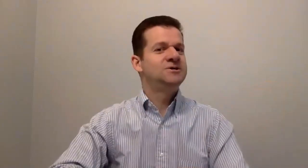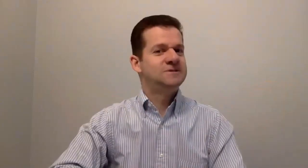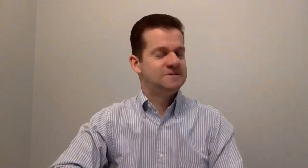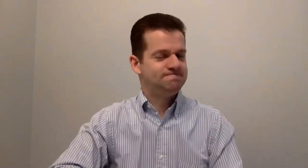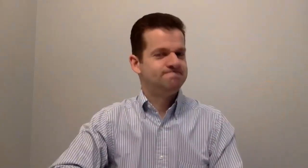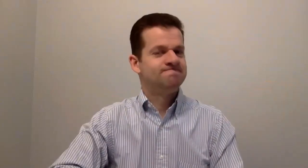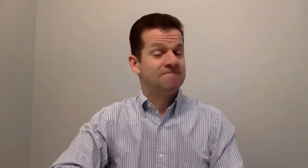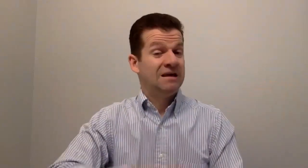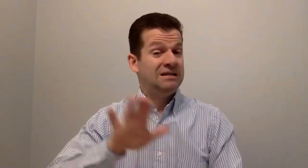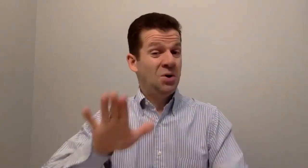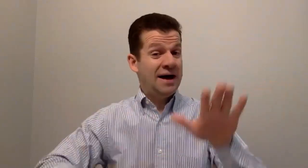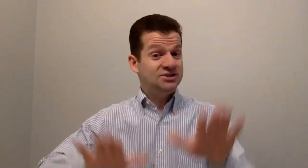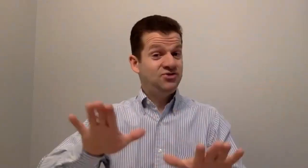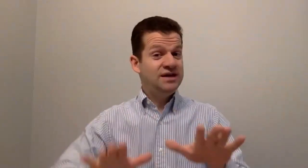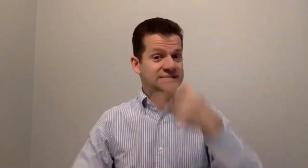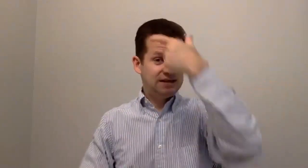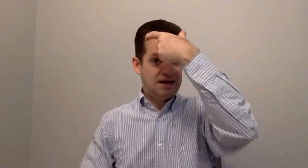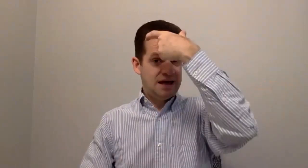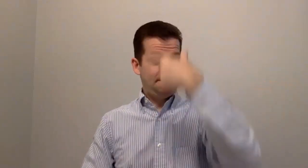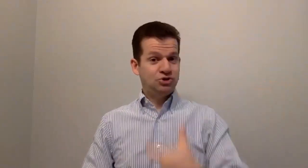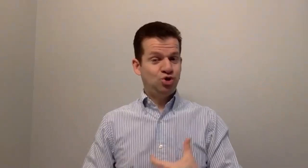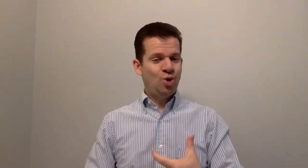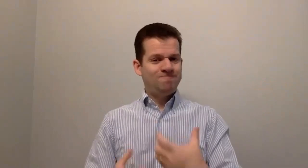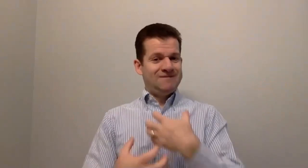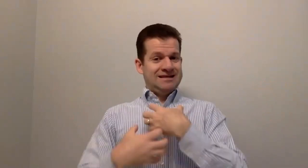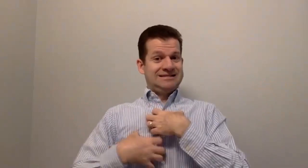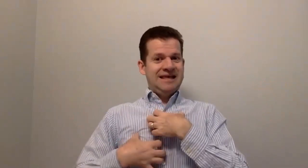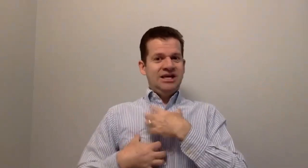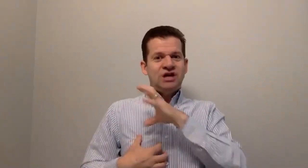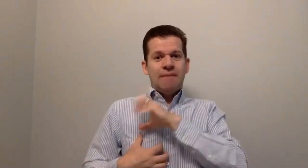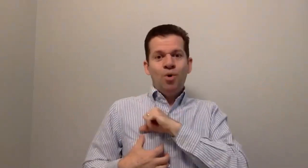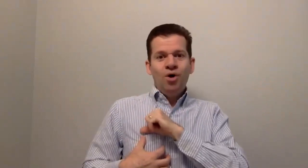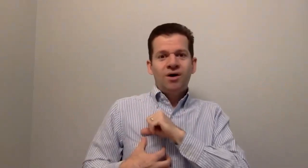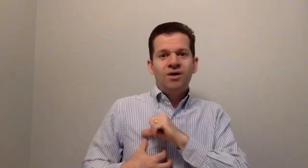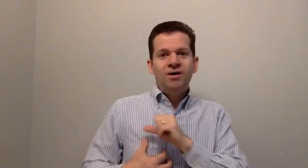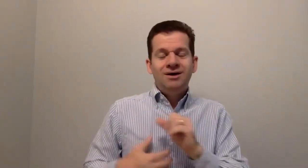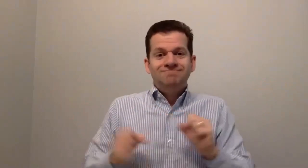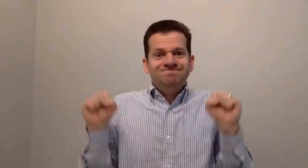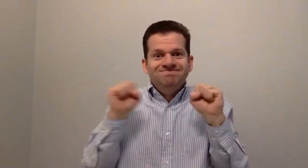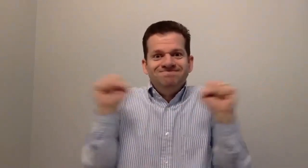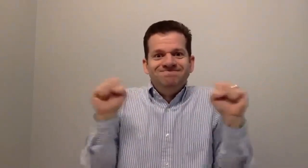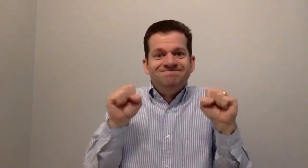Presentes. Então, às vezes, a pessoa sente amor, o